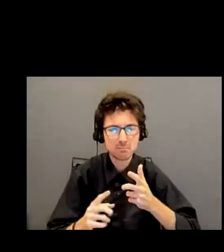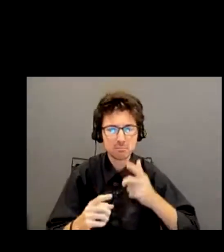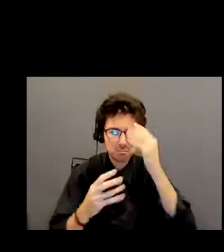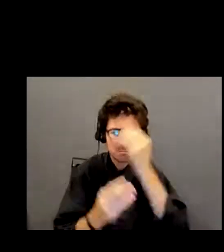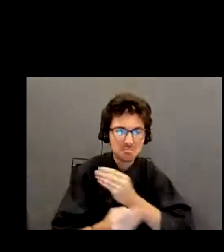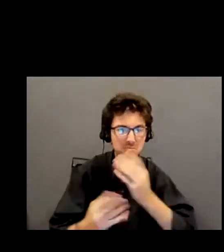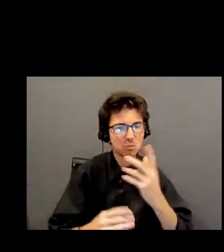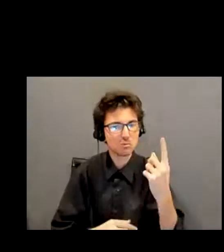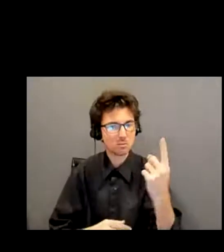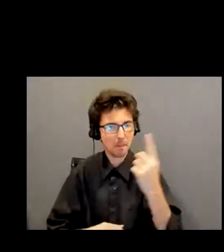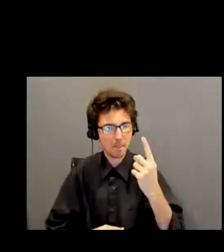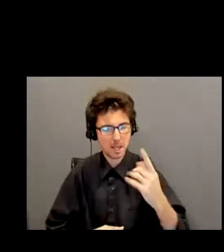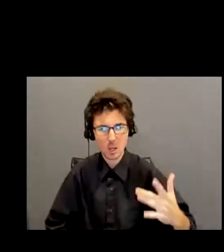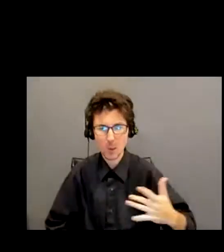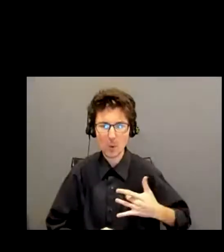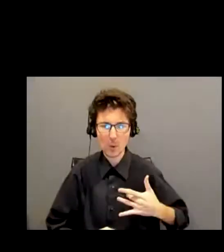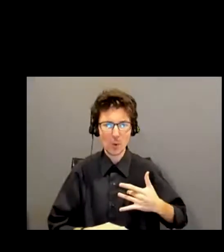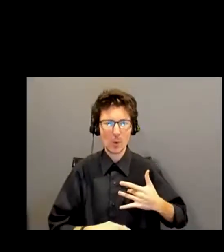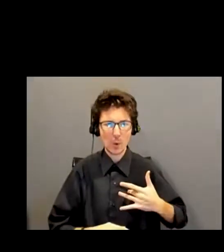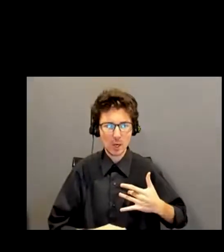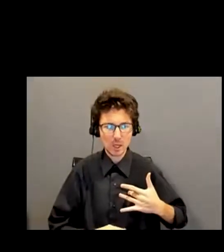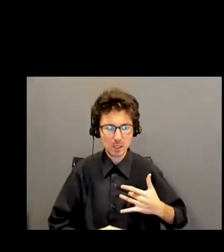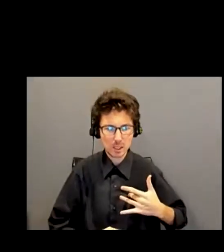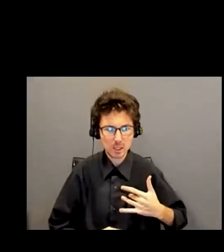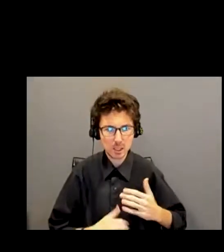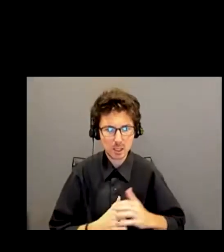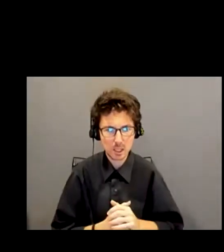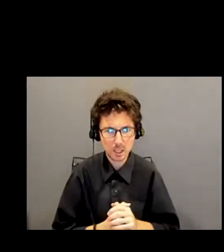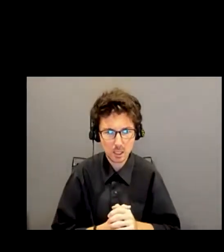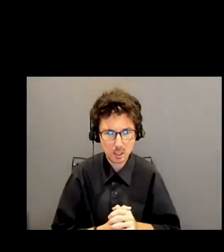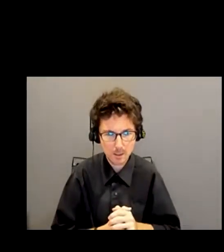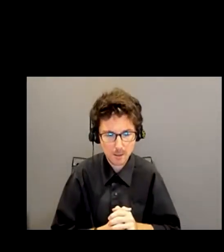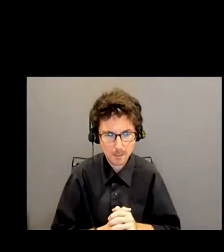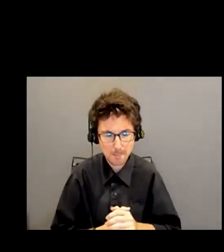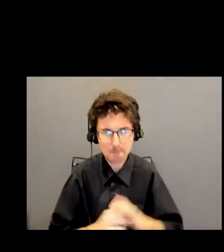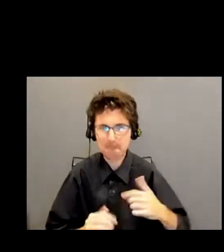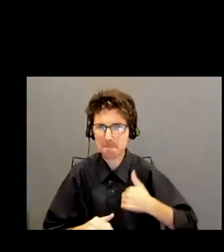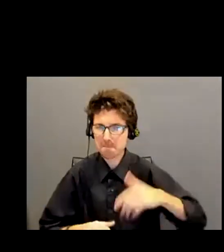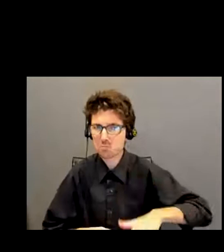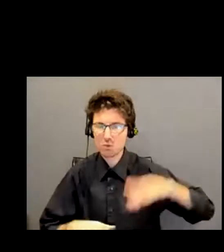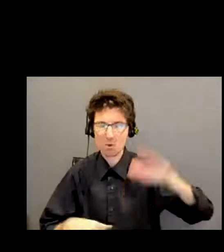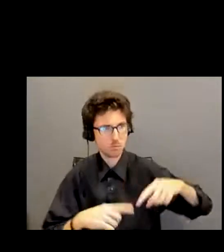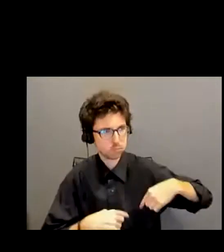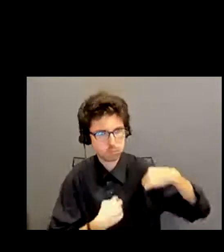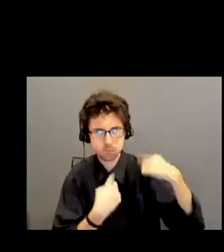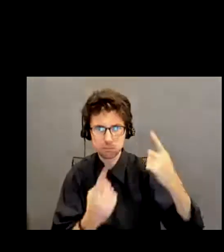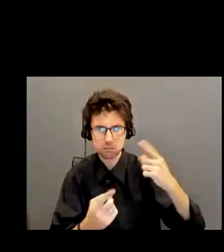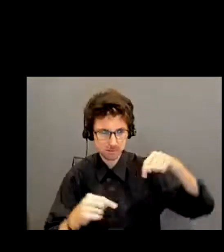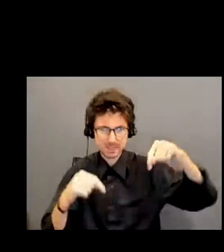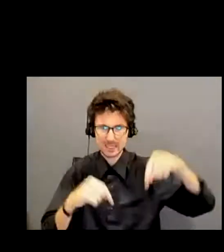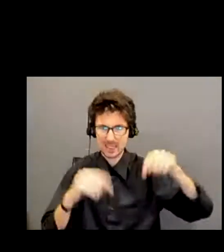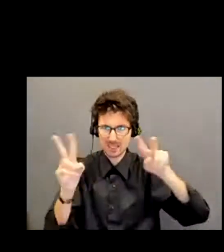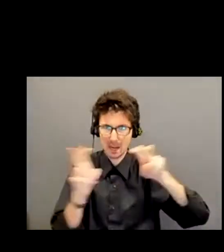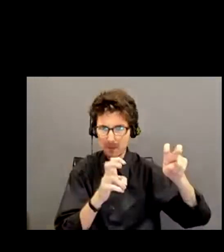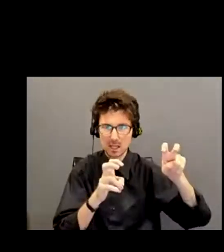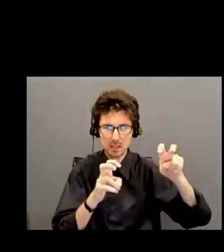et qui fait partie de ma vie et de ma carrière depuis que je suis jeune. Les enfants